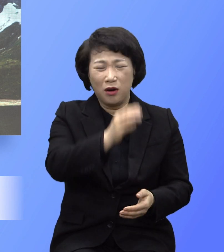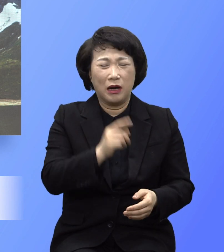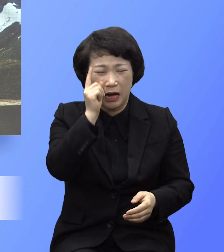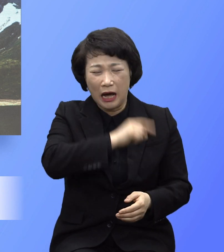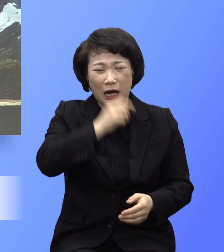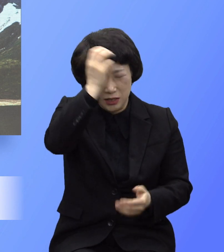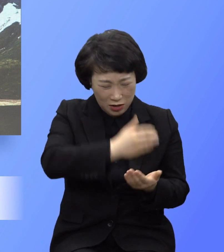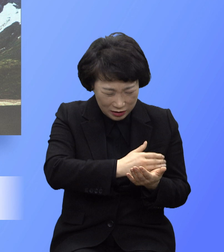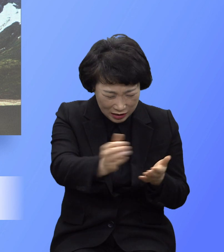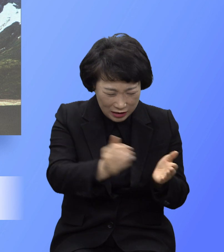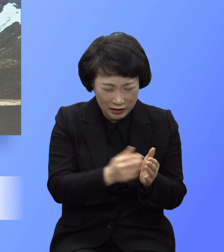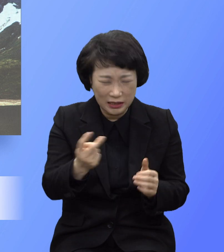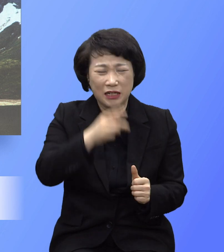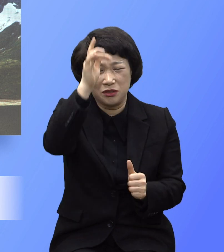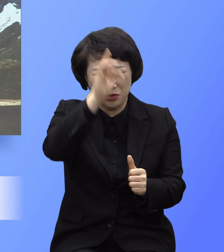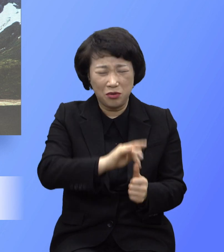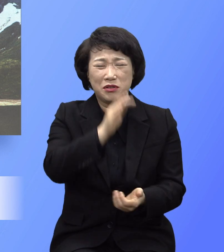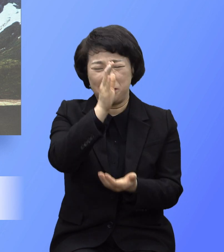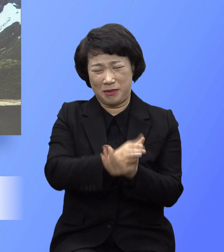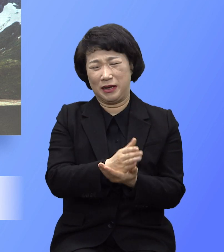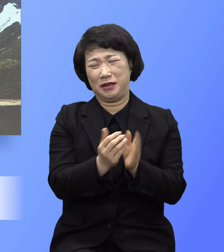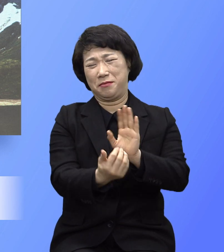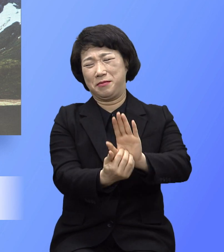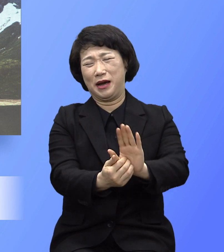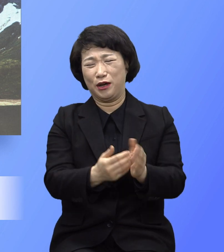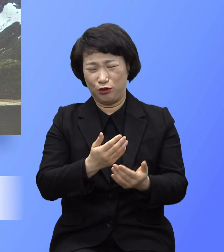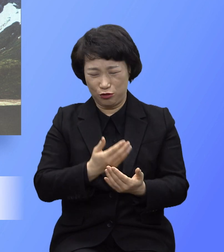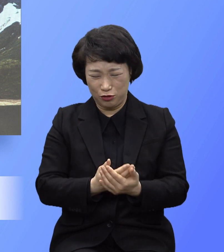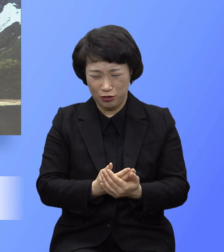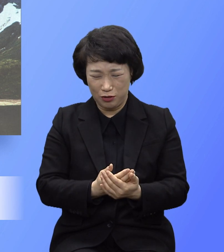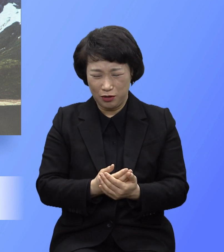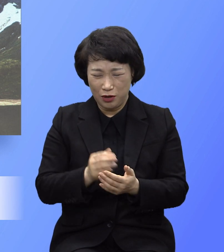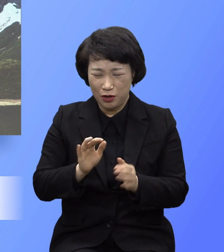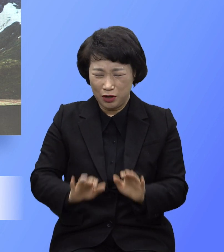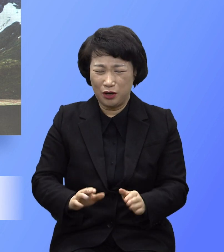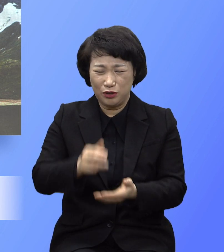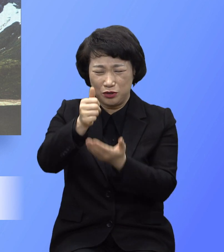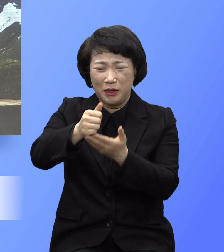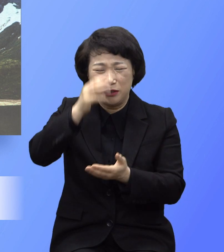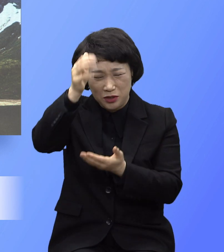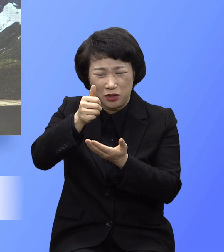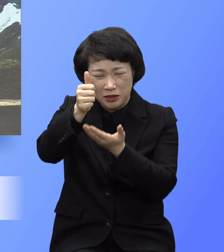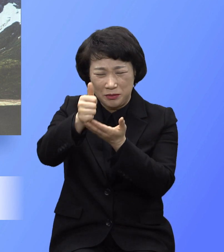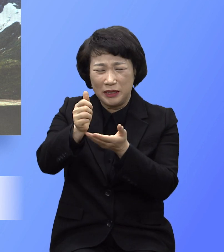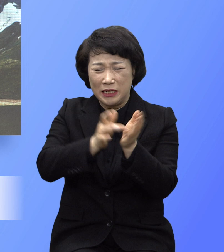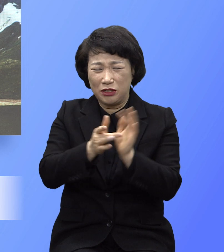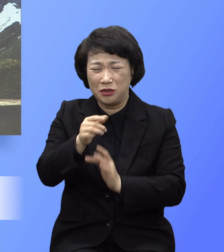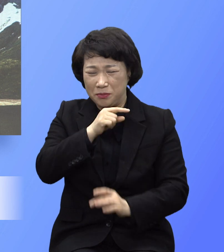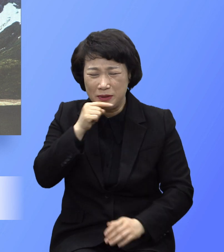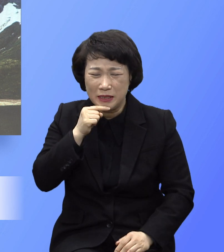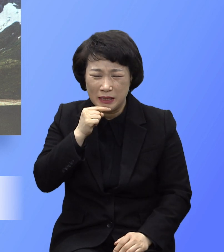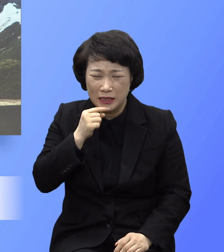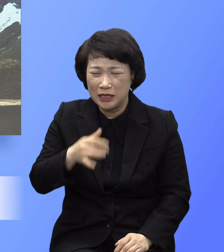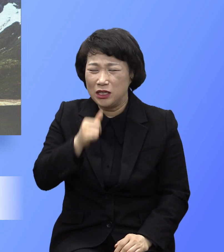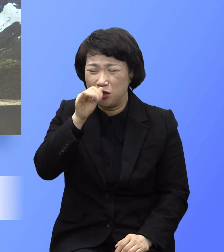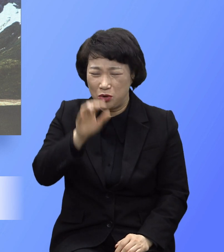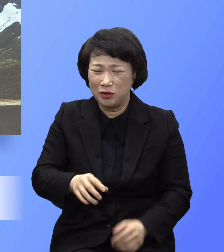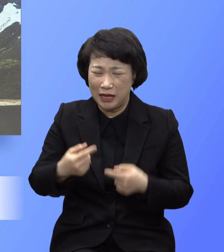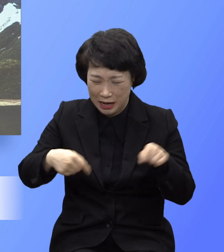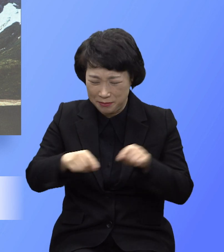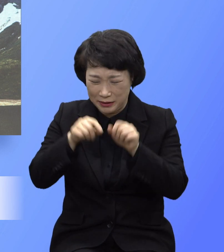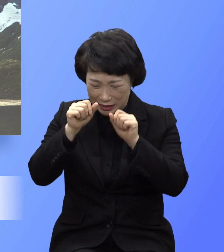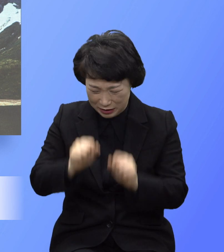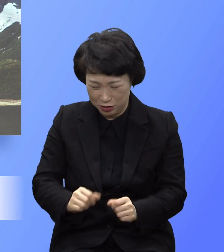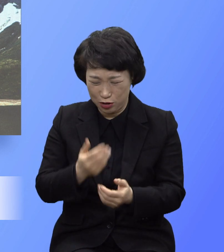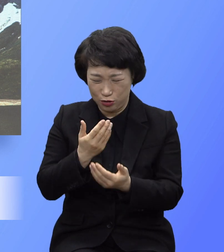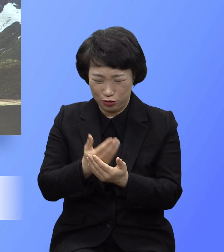악한 영은 다시 들어오지 못하게 하시고 주의 성령이 예수 피 있는 곳에 함께